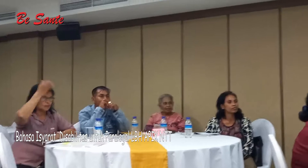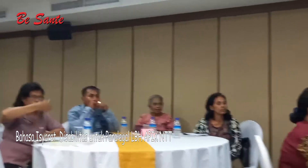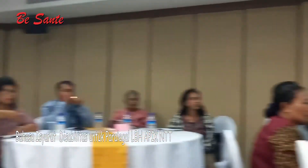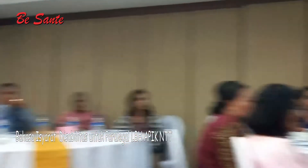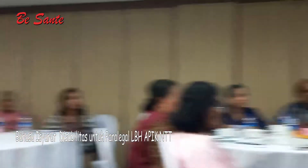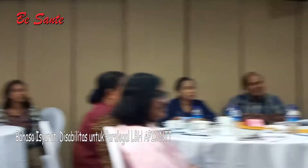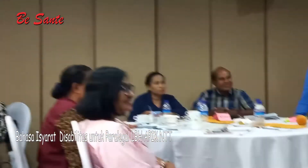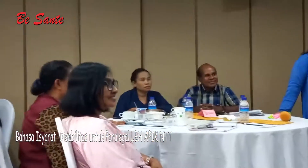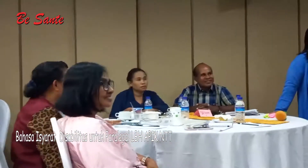kerudung tutup.